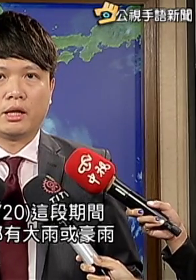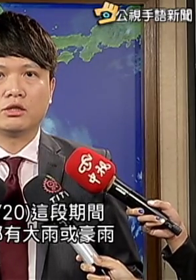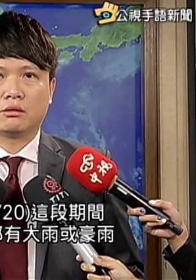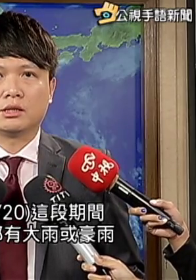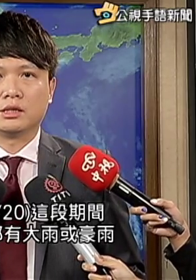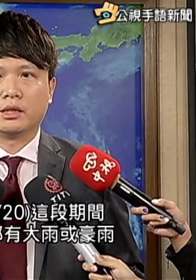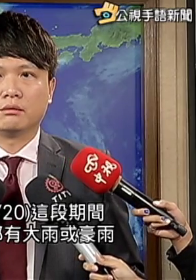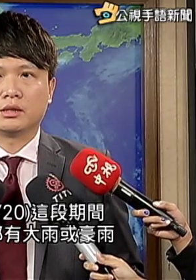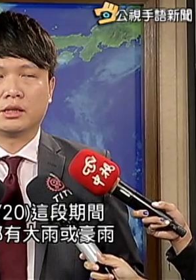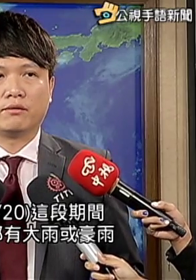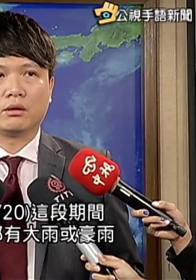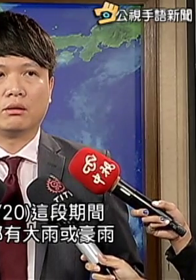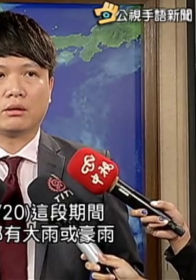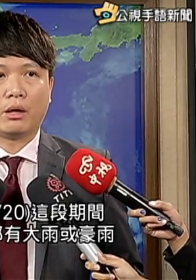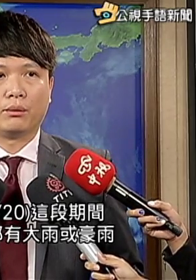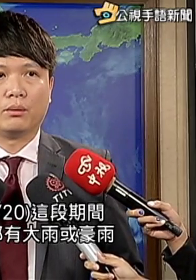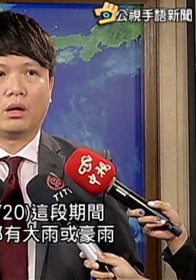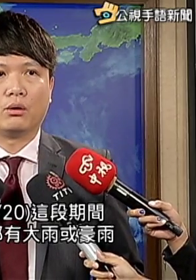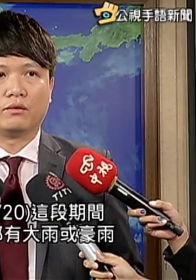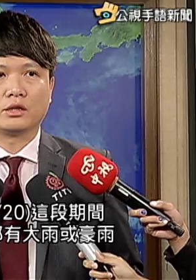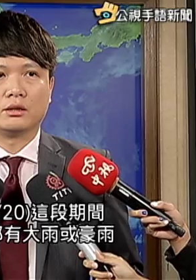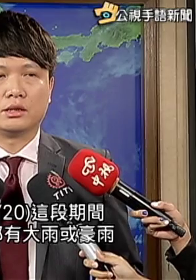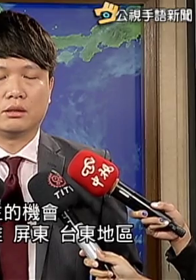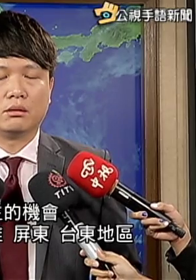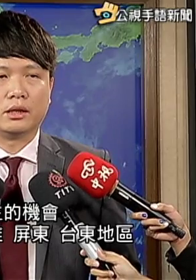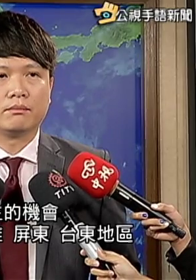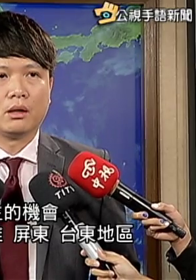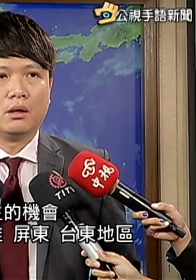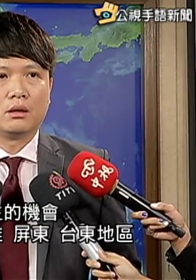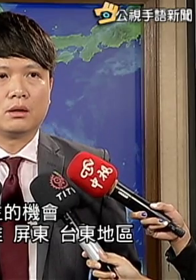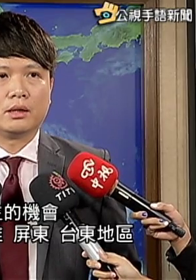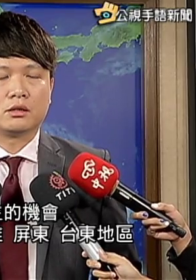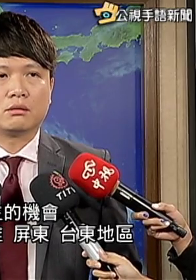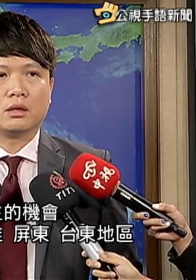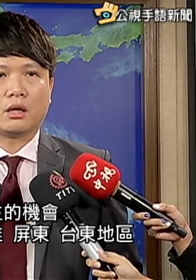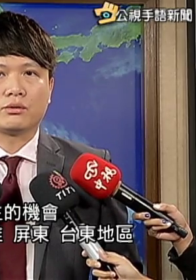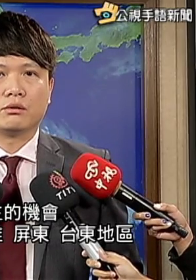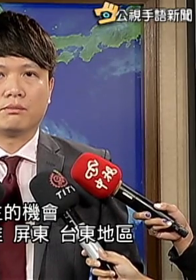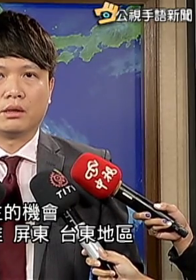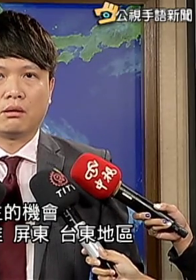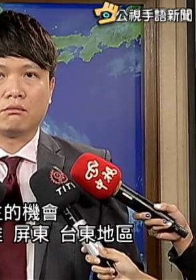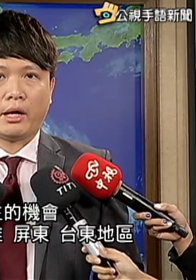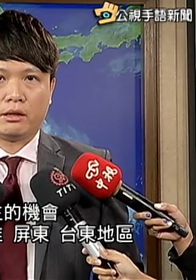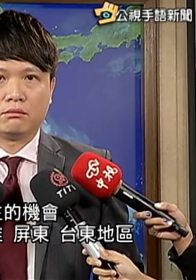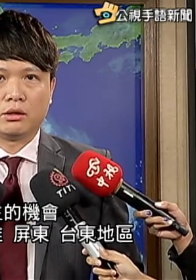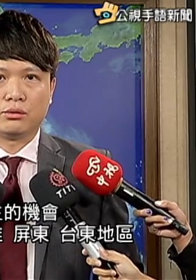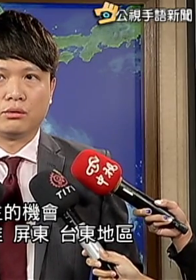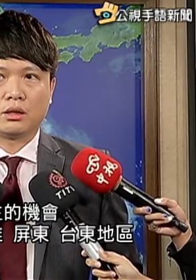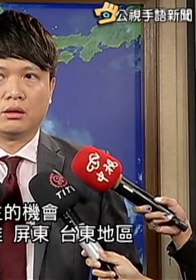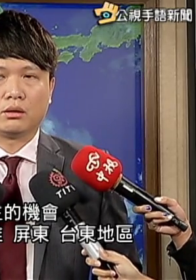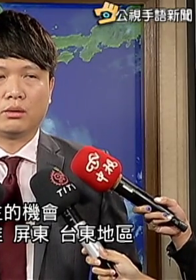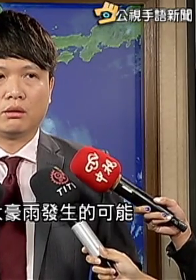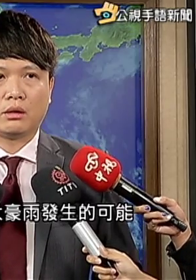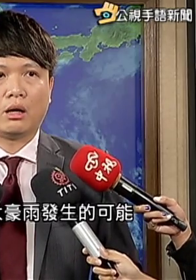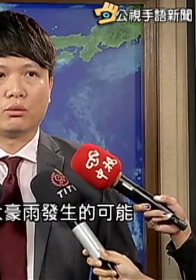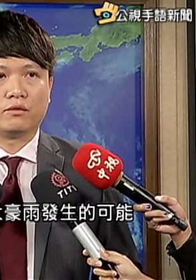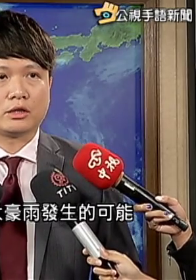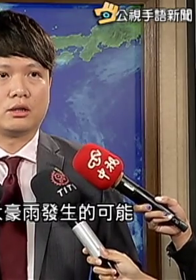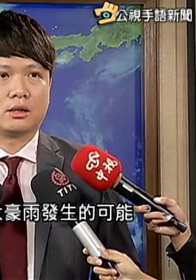这段期间，这些地方都有大雨或豪雨发生的机会。特别针对了高雄、屏东、台东地区，可能都会有大豪雨发生的可